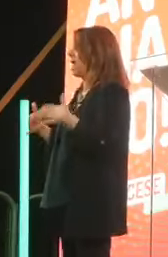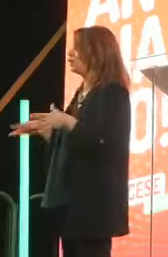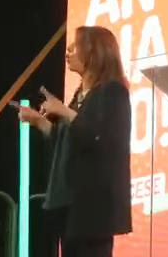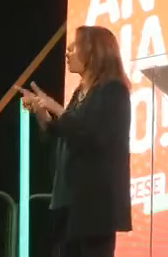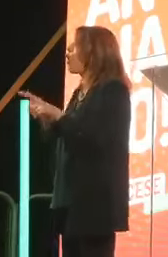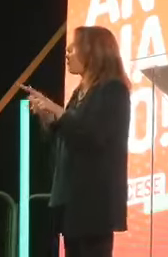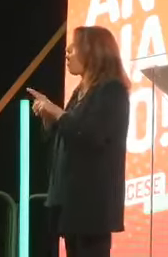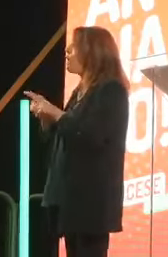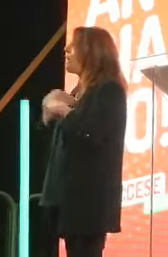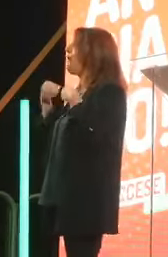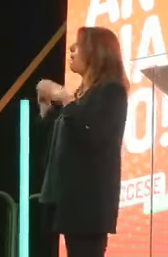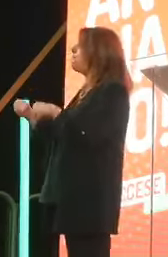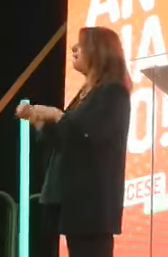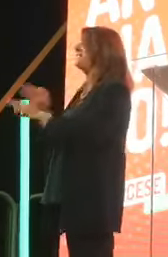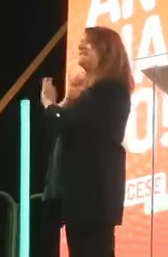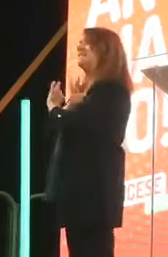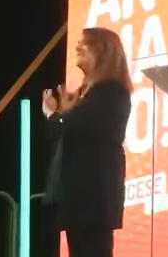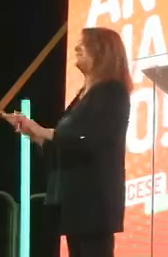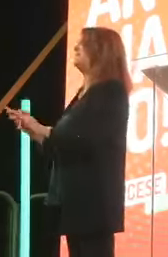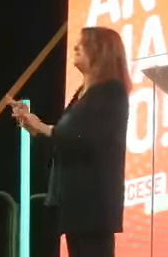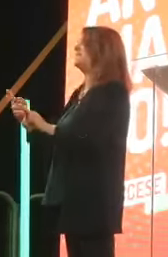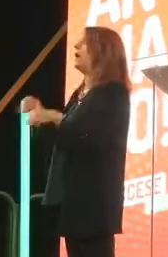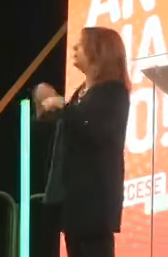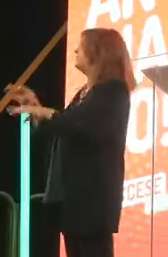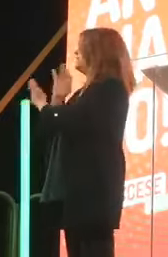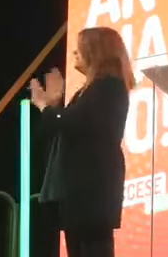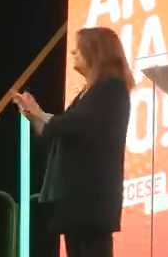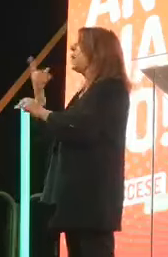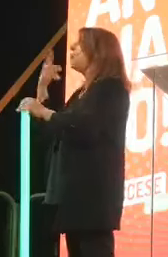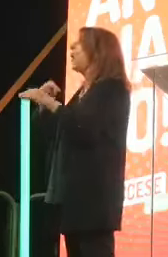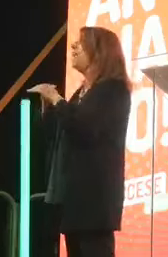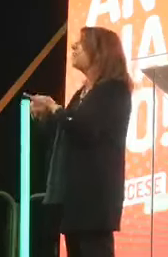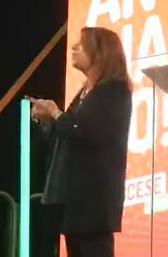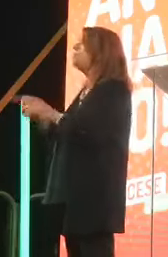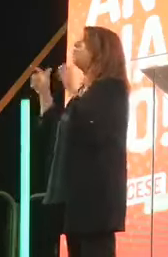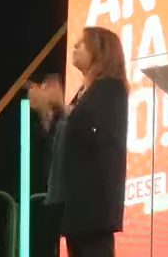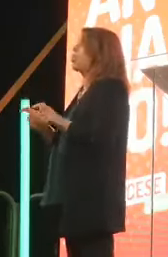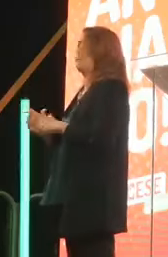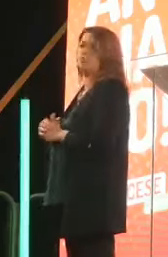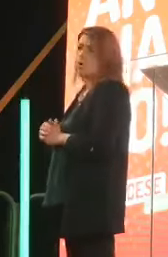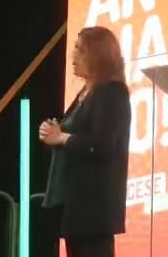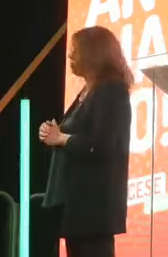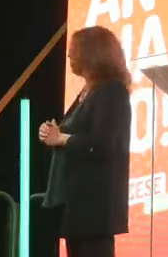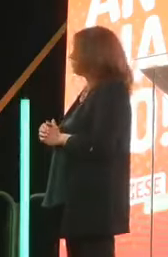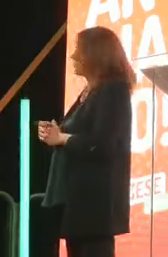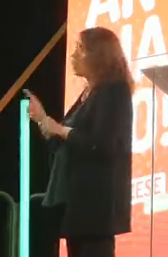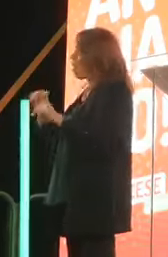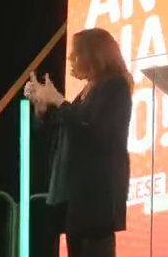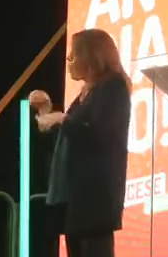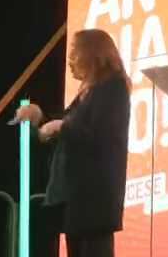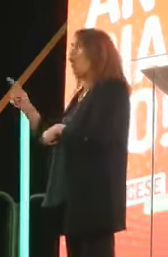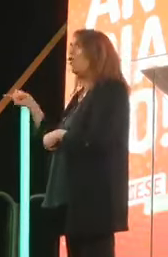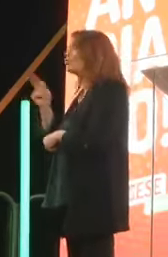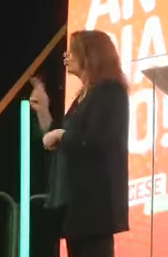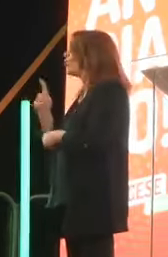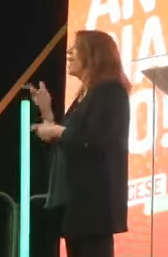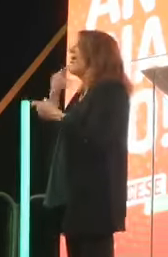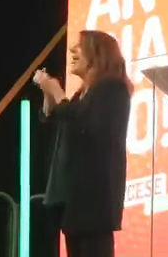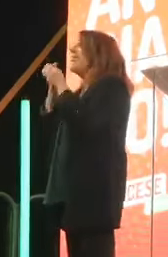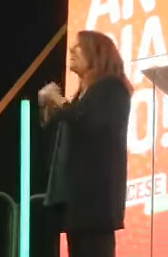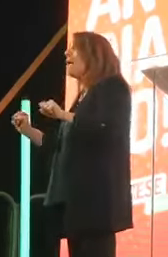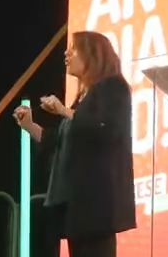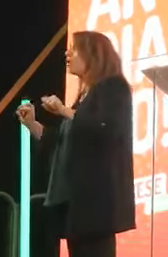la partecipazione che si contrasta l'infiltrazione, non è negando più democrazia che